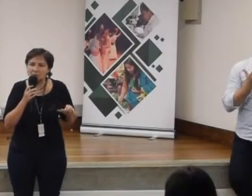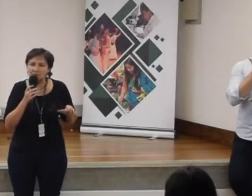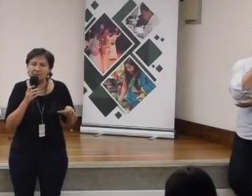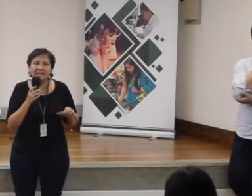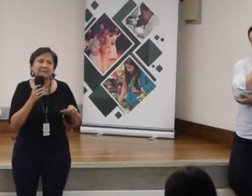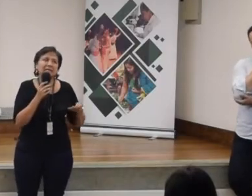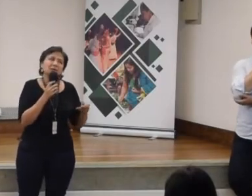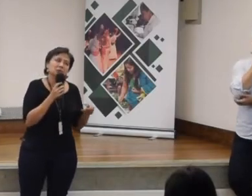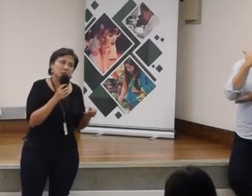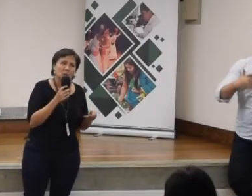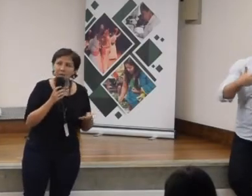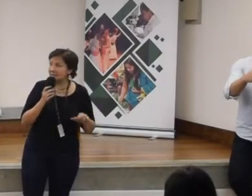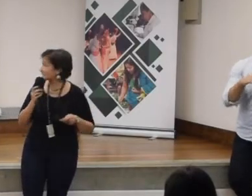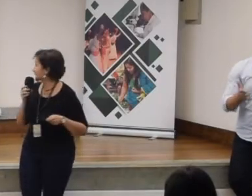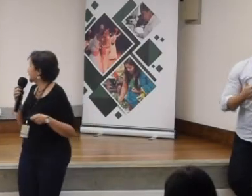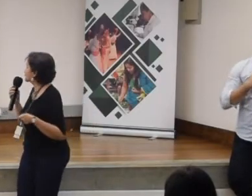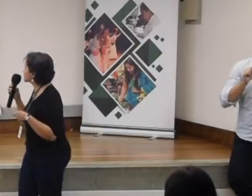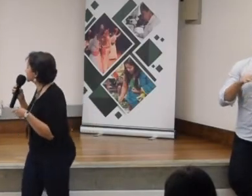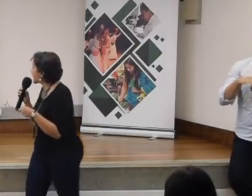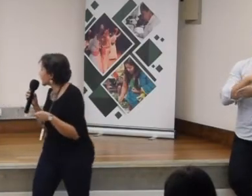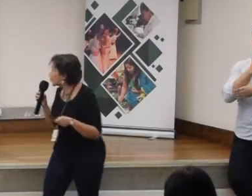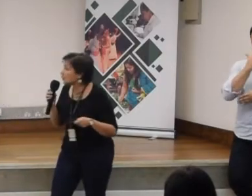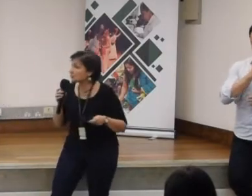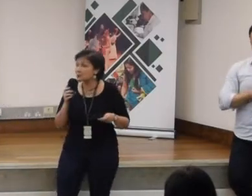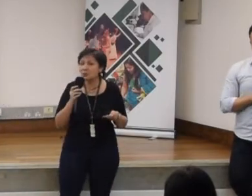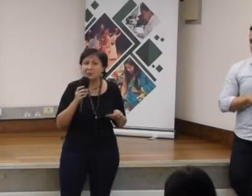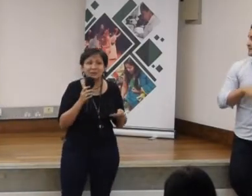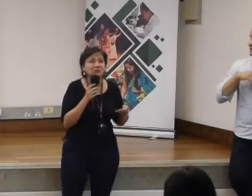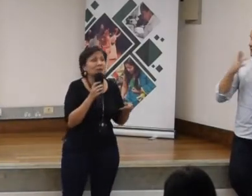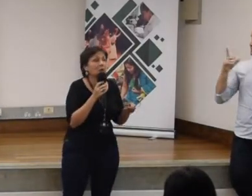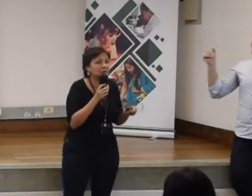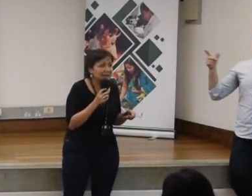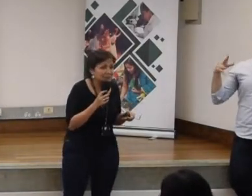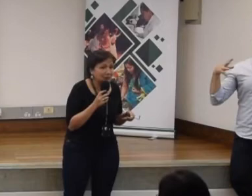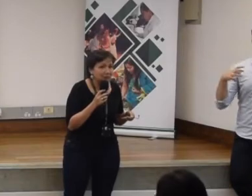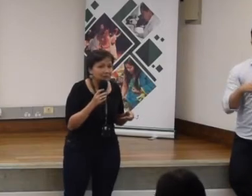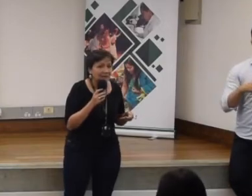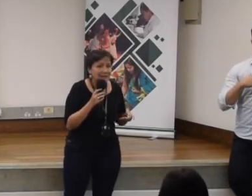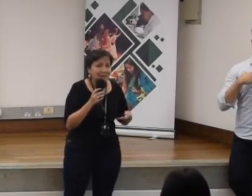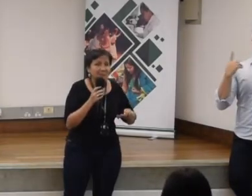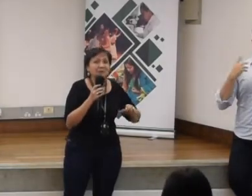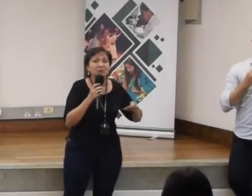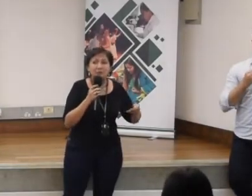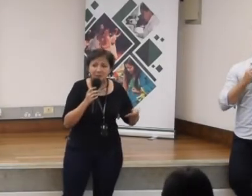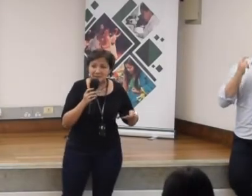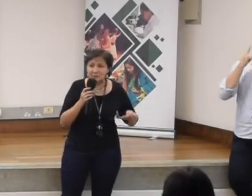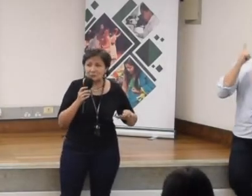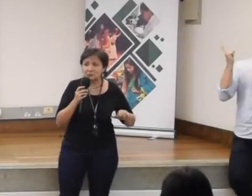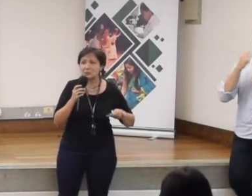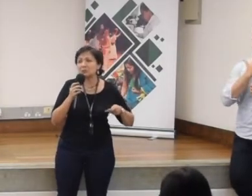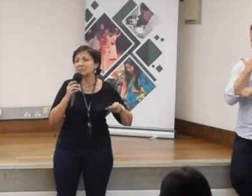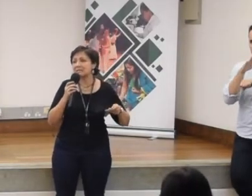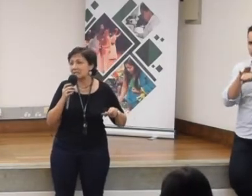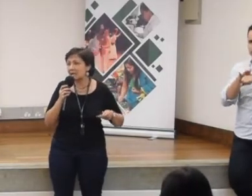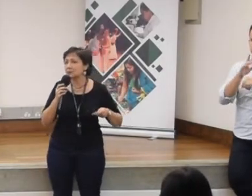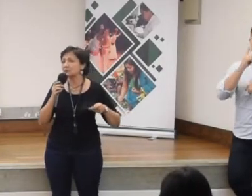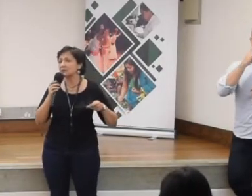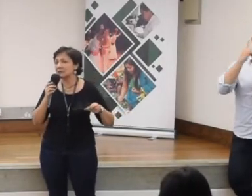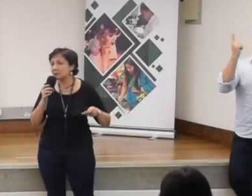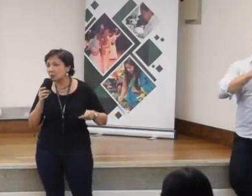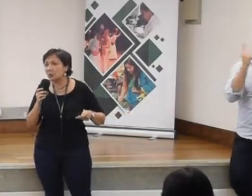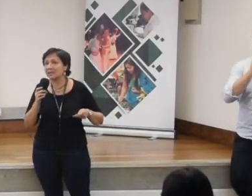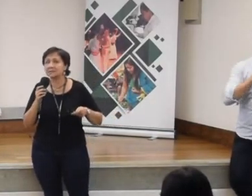qué vamos. Tenemos entonces cada uno de estos compañeros sacó tiempo, pidió permiso, tuvimos